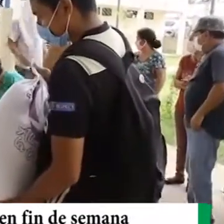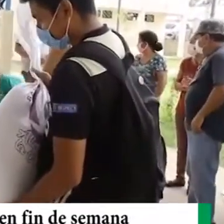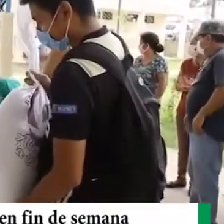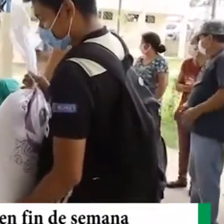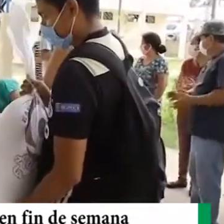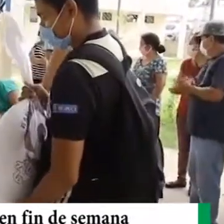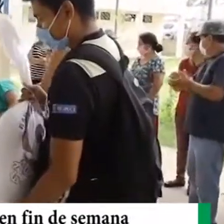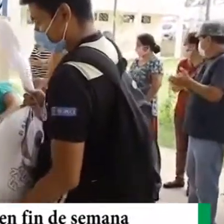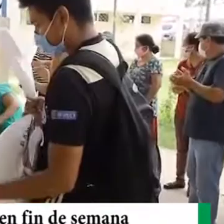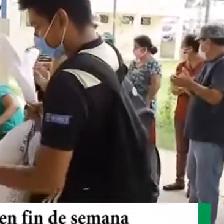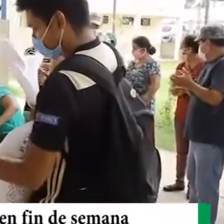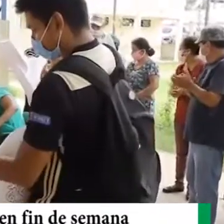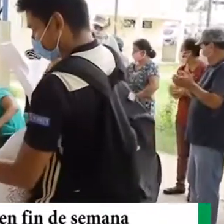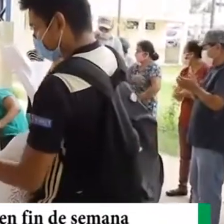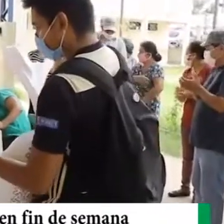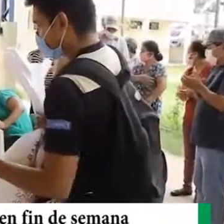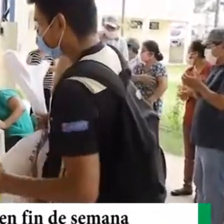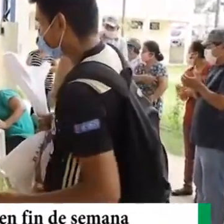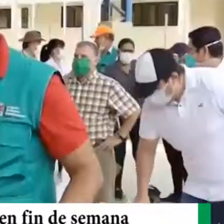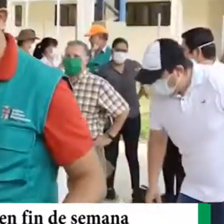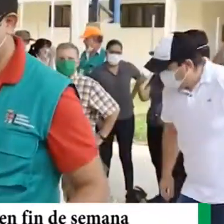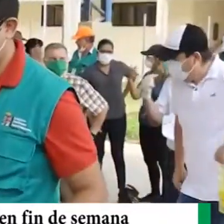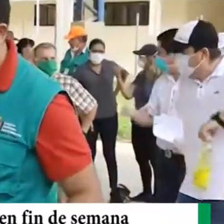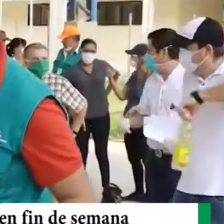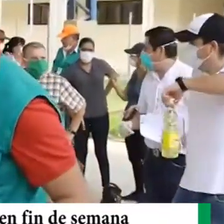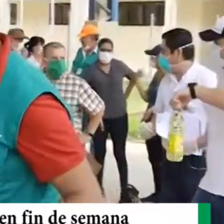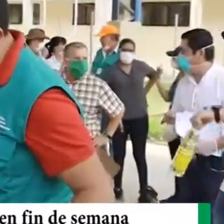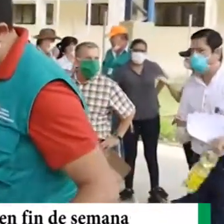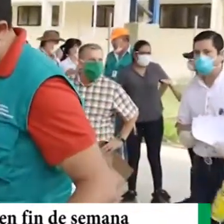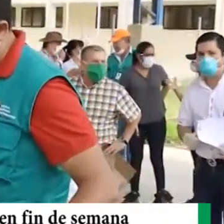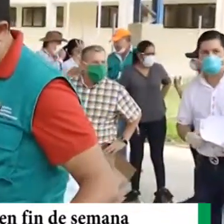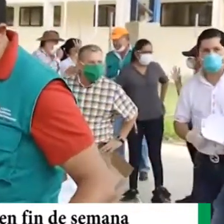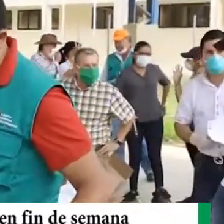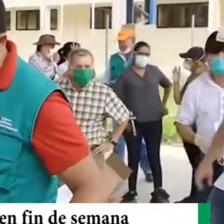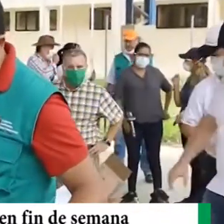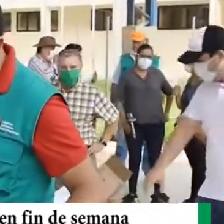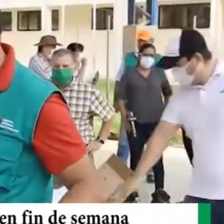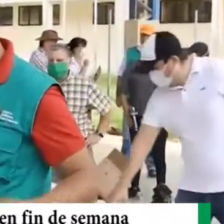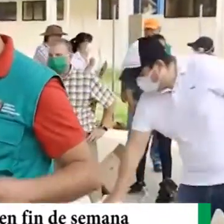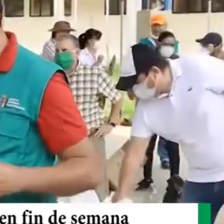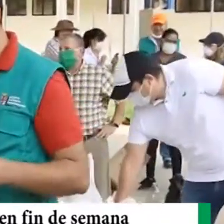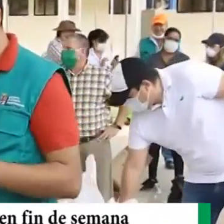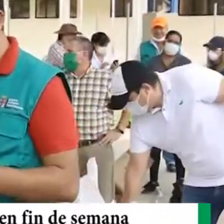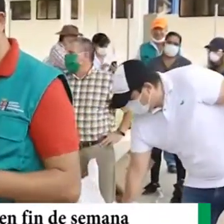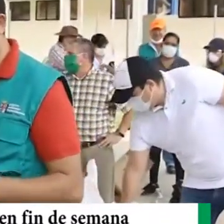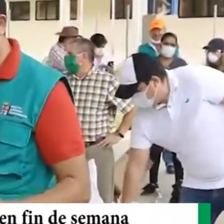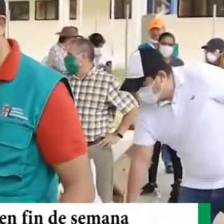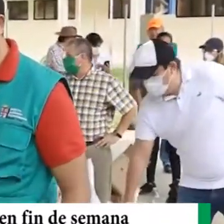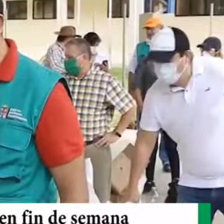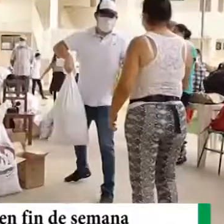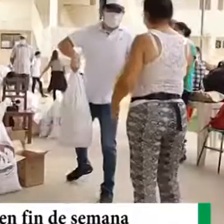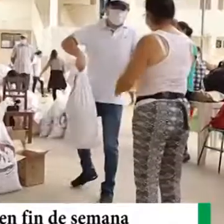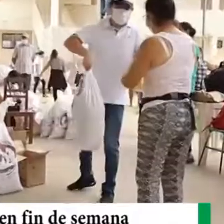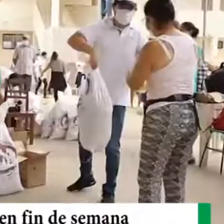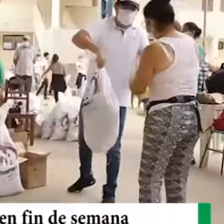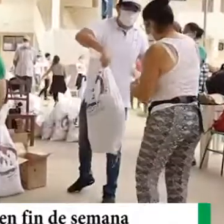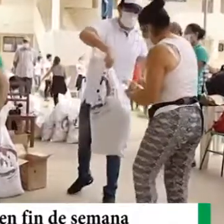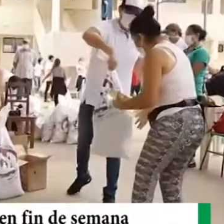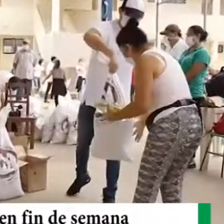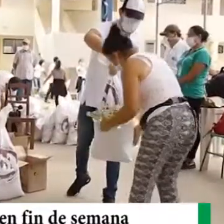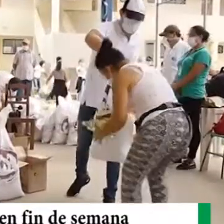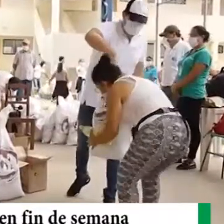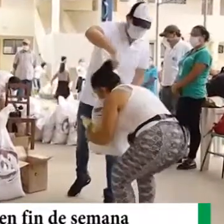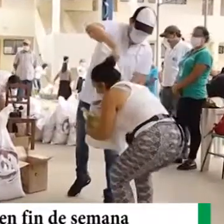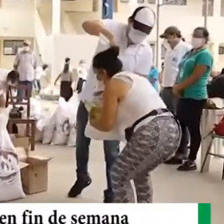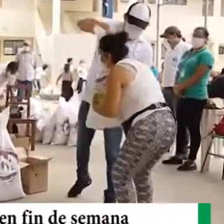provincia Sara y de la provincia de Chilo tenemos cerca de 7.000 bolsas de alimentos solidarios que se van a entregar entre hoy y mañana